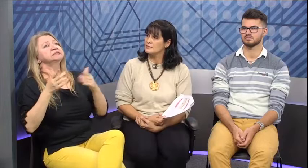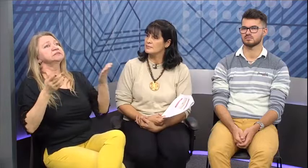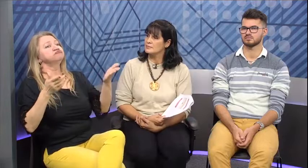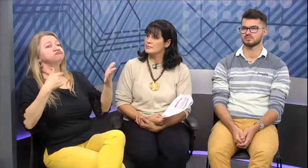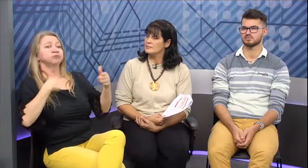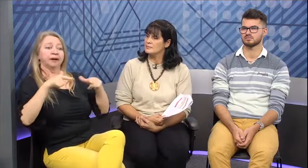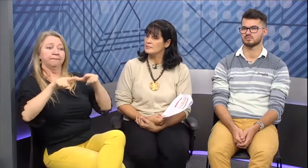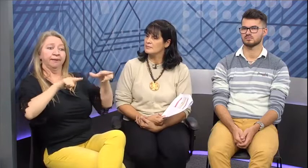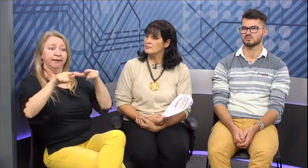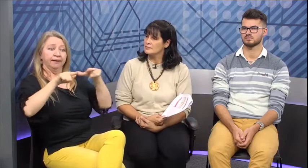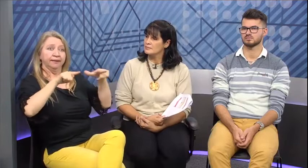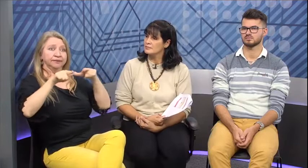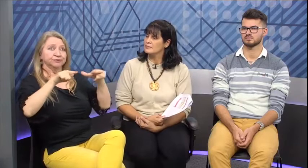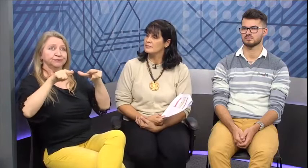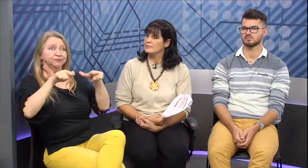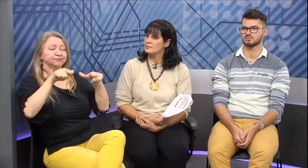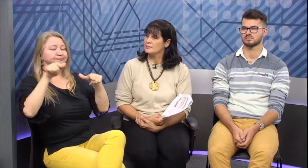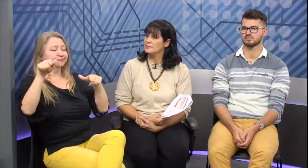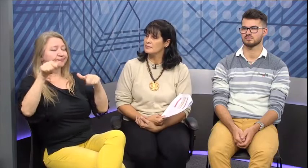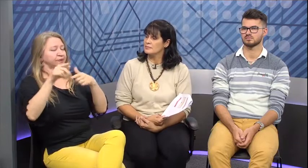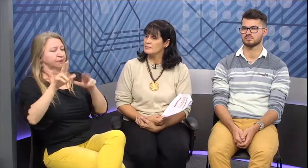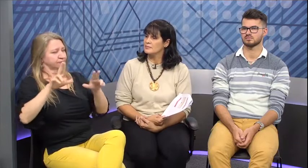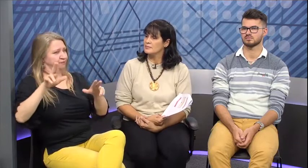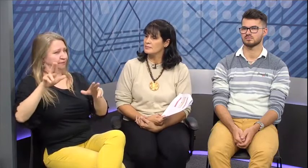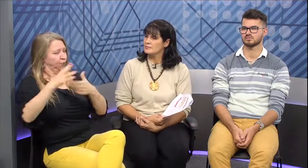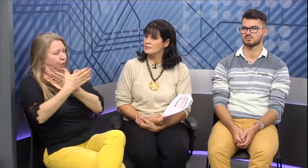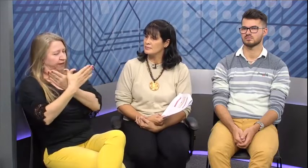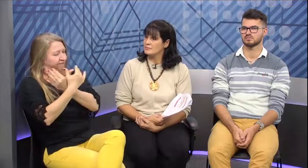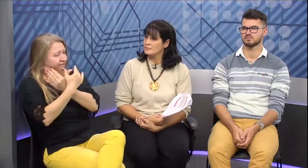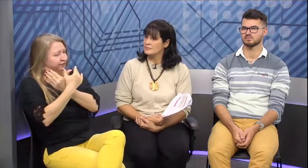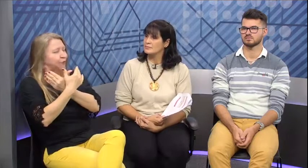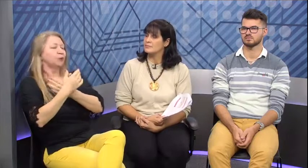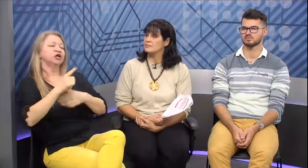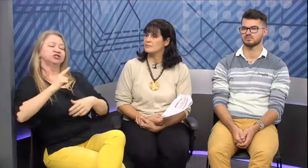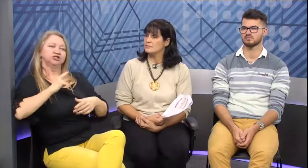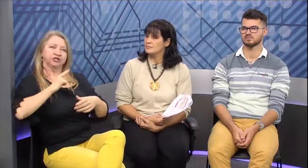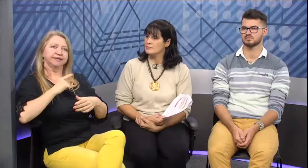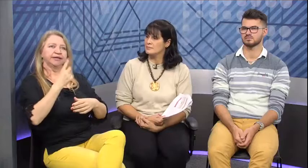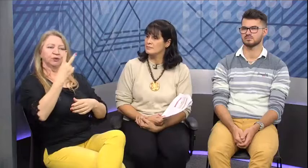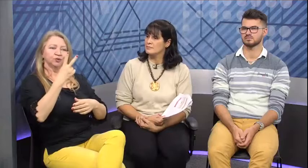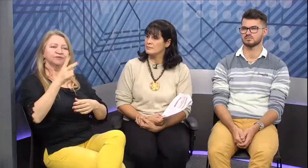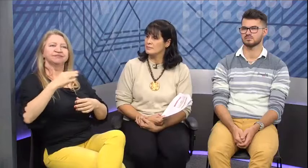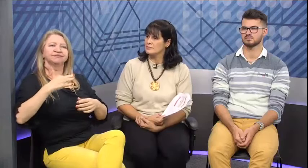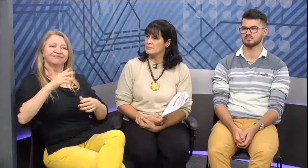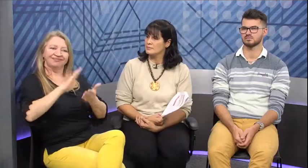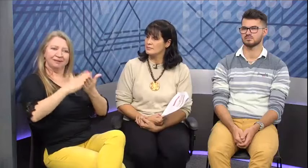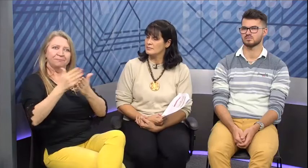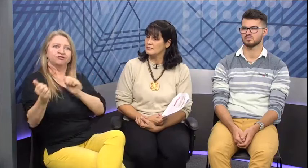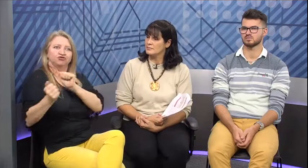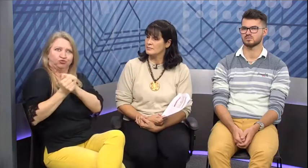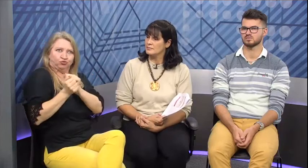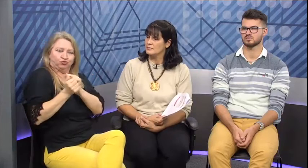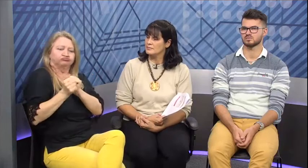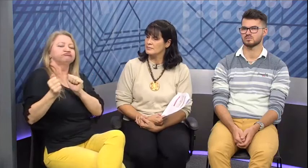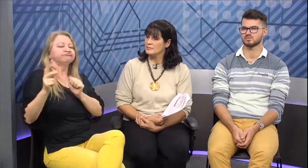E aí, depois, eu estava trabalhando na Unifil. Nós tínhamos 2